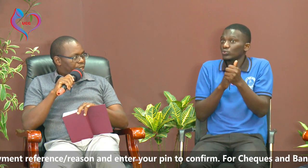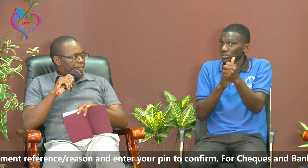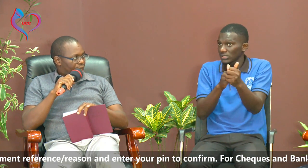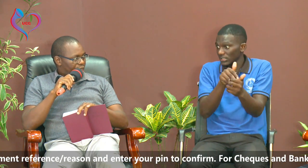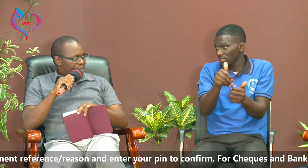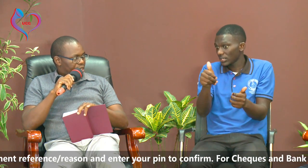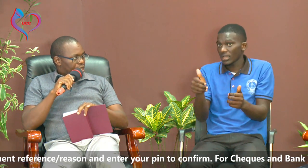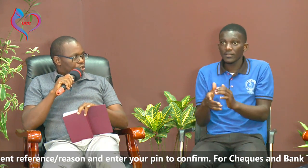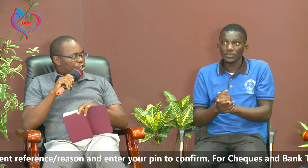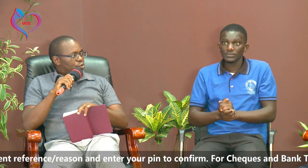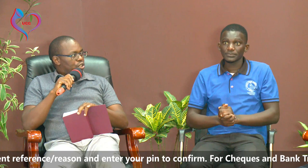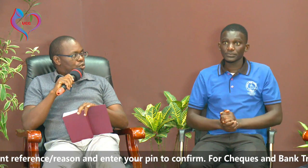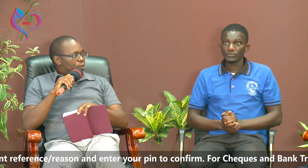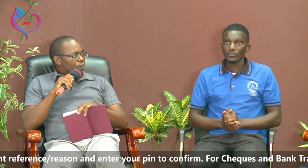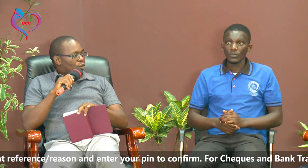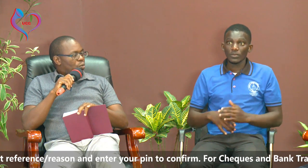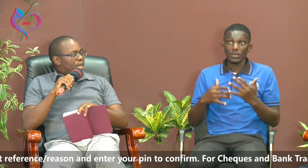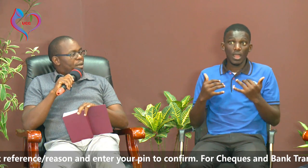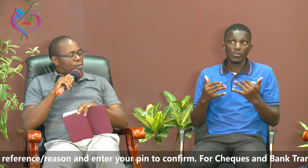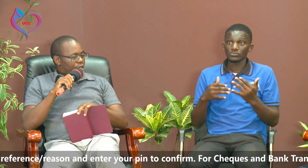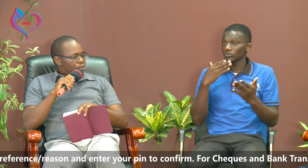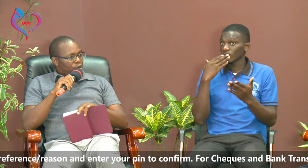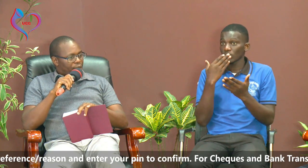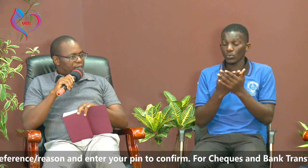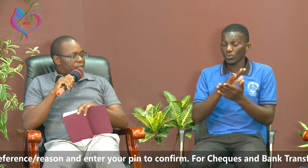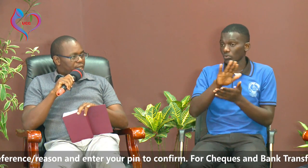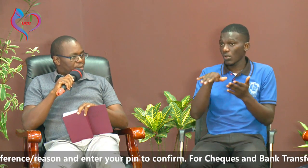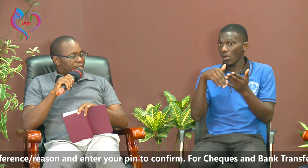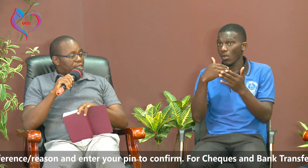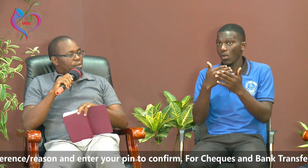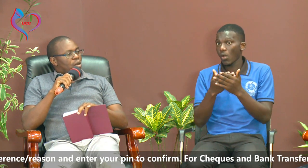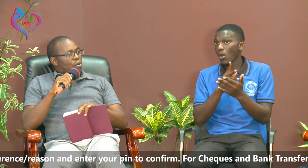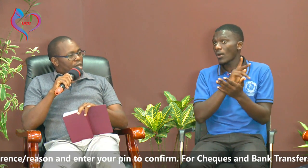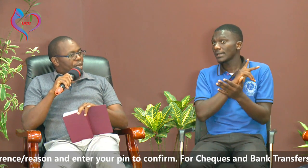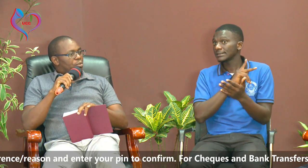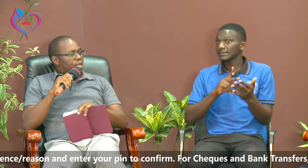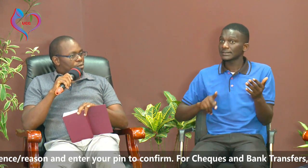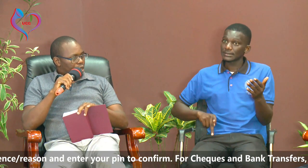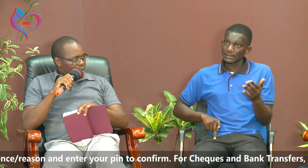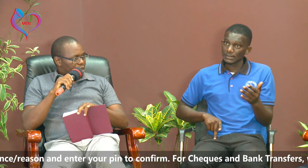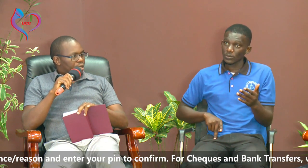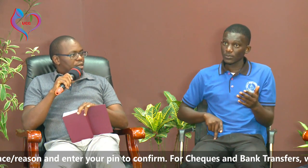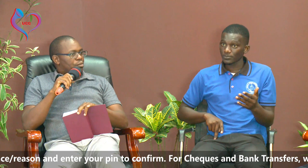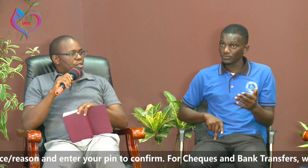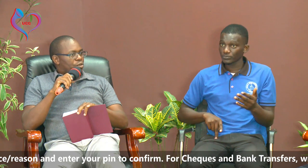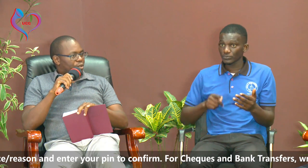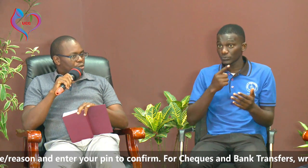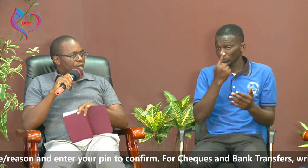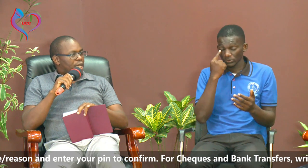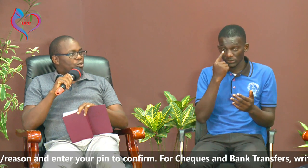lead others. So kirungi nnyo obwakabaka bonna bwolaba, kaneme genda mu leadership, obwakabaka bonna bwolaba buli God